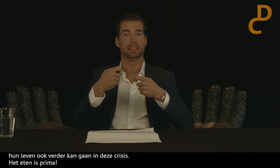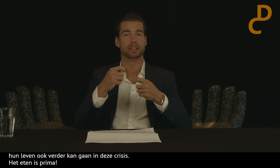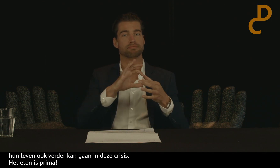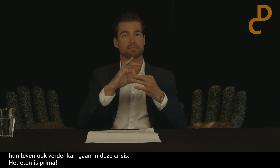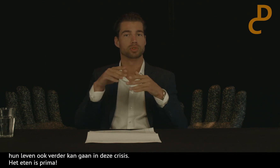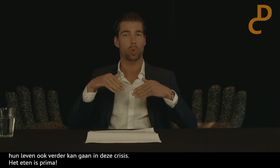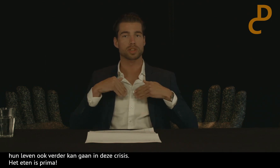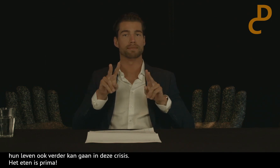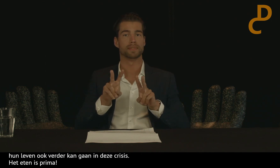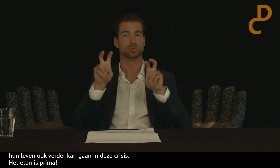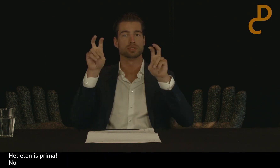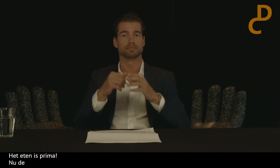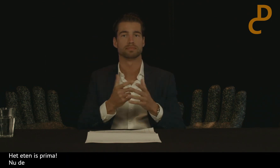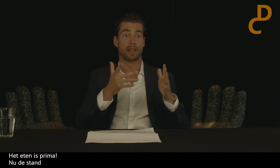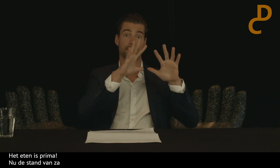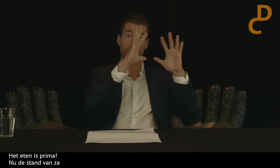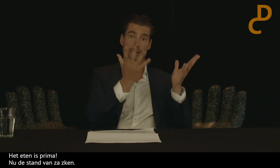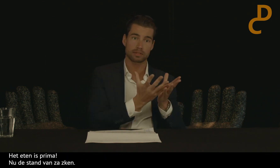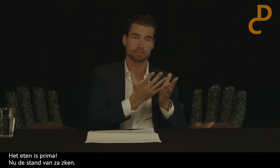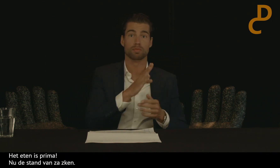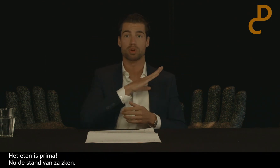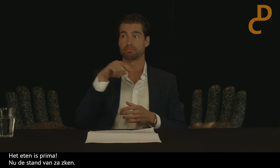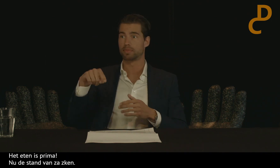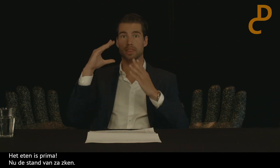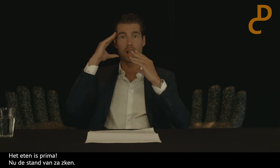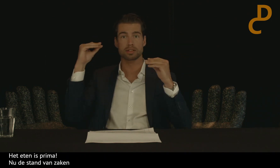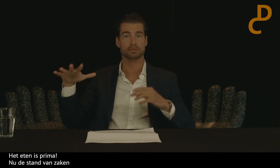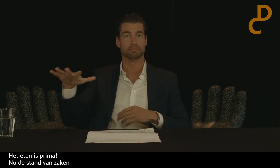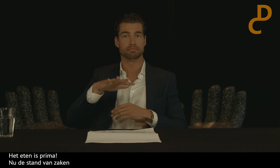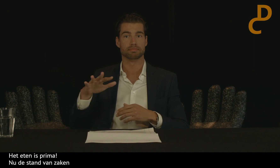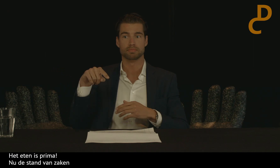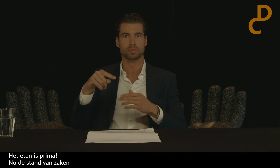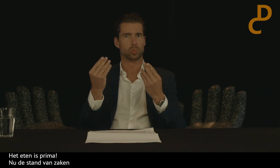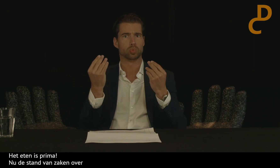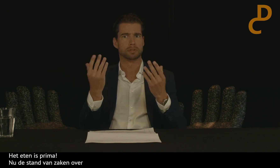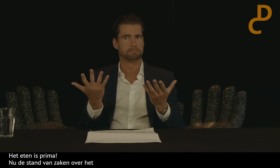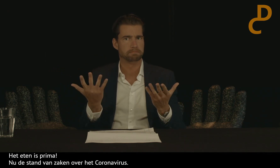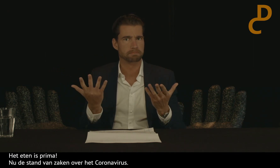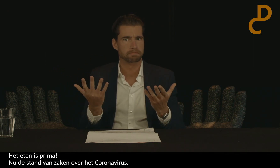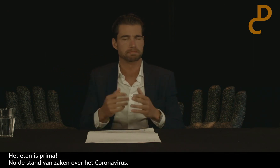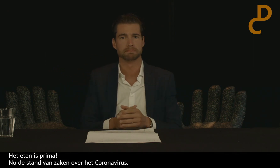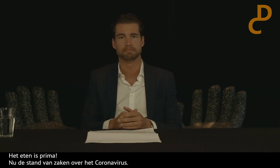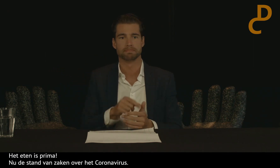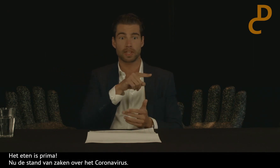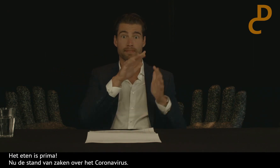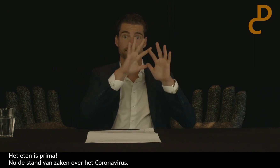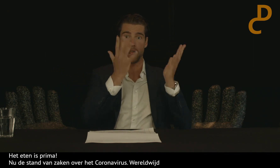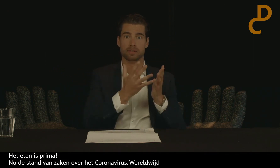Nu de stand van zaken in verband met het coronavirus. Wereldwijd, maar ook in Nederland. Hoe dat allemaal nu ervoor